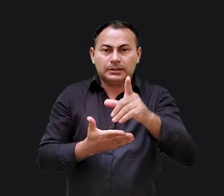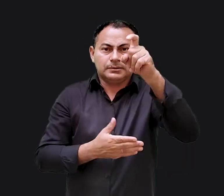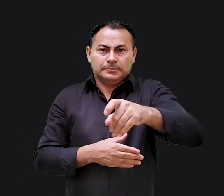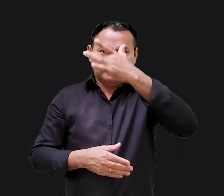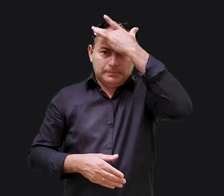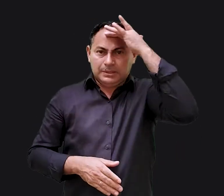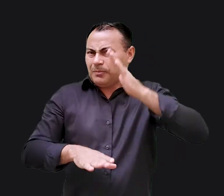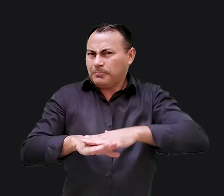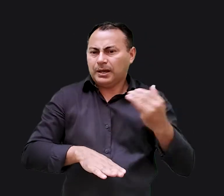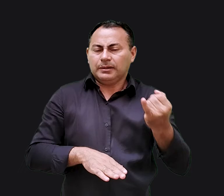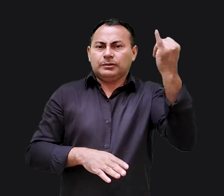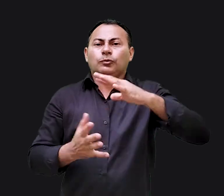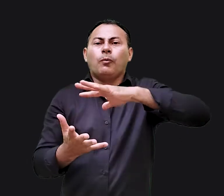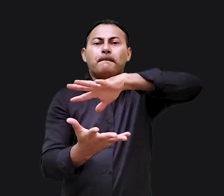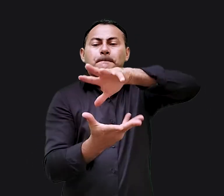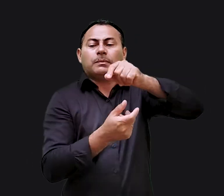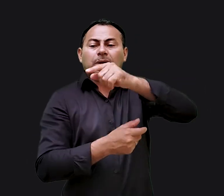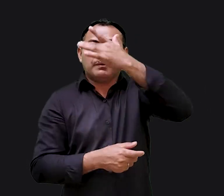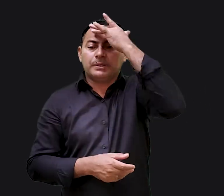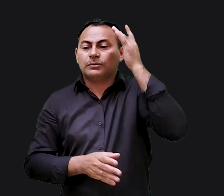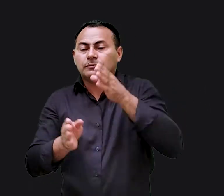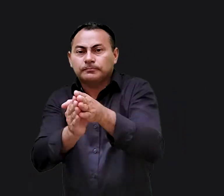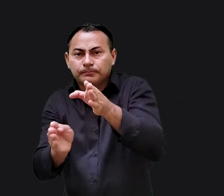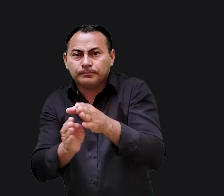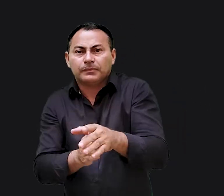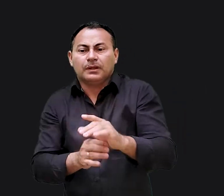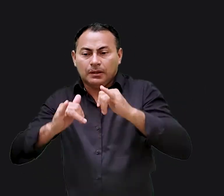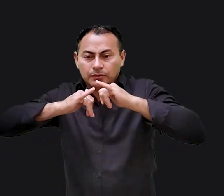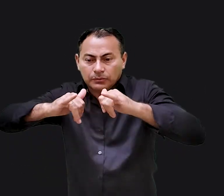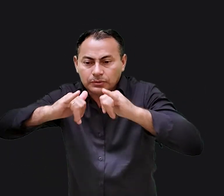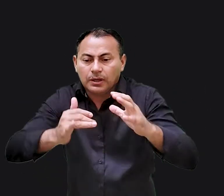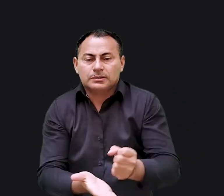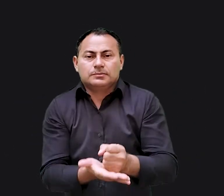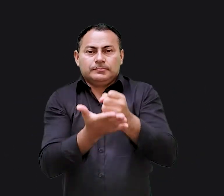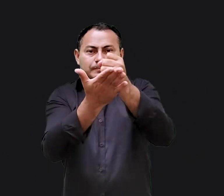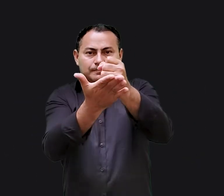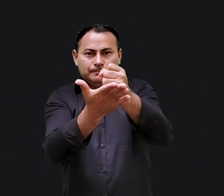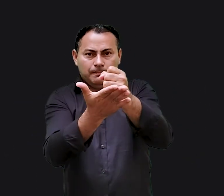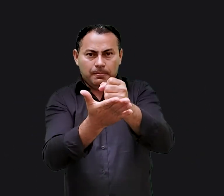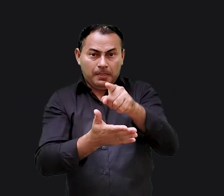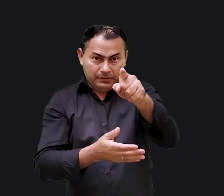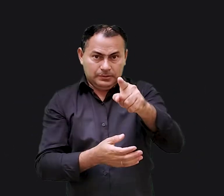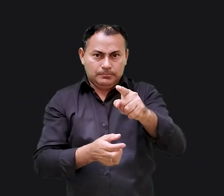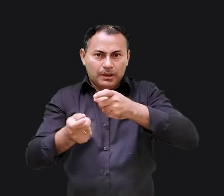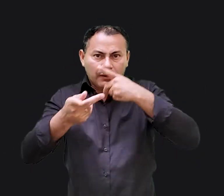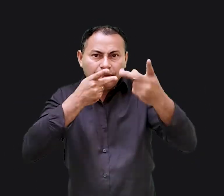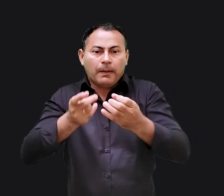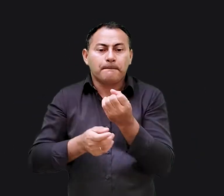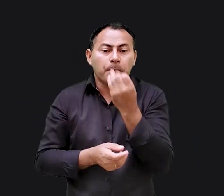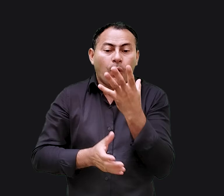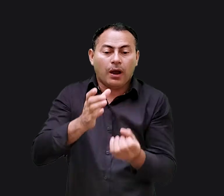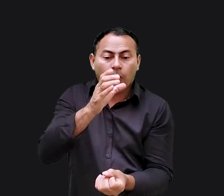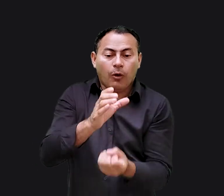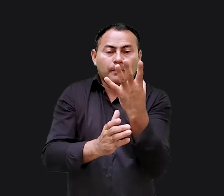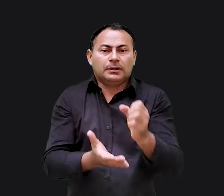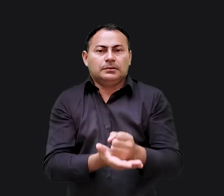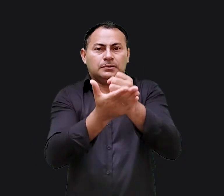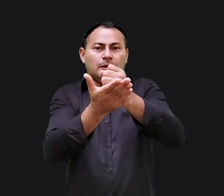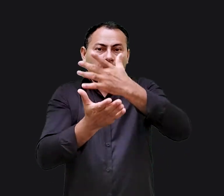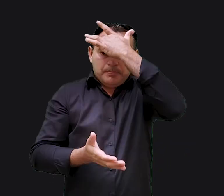a ser a pessoa mais importante do mundo para ela, porque você anunciou a salvação. Se você fala das boas novas de salvação para uma